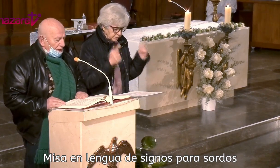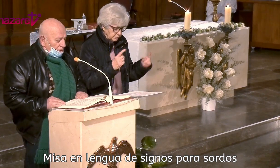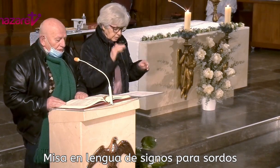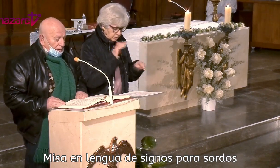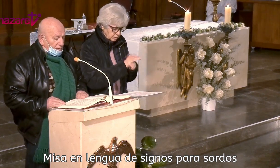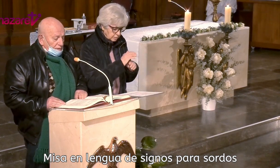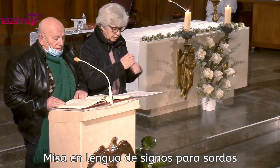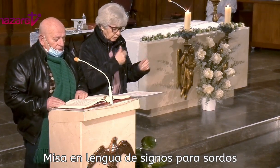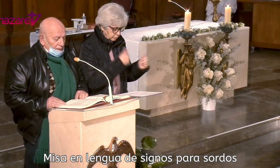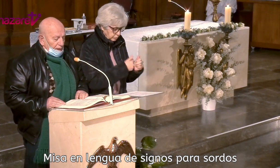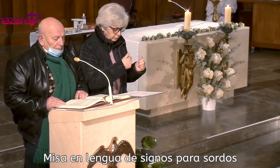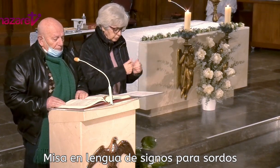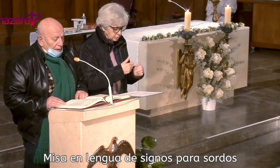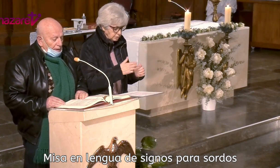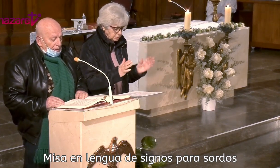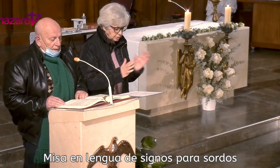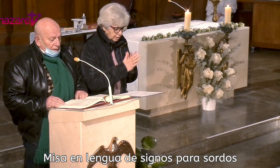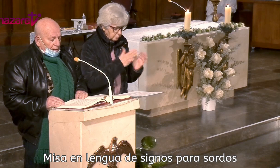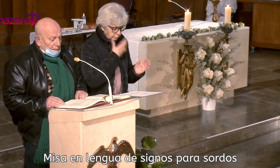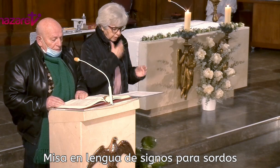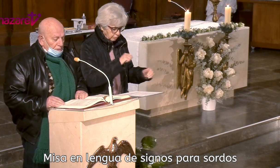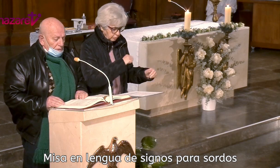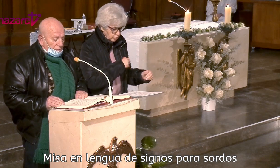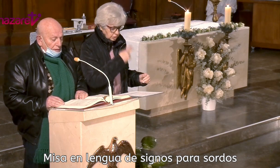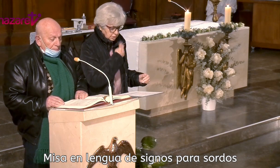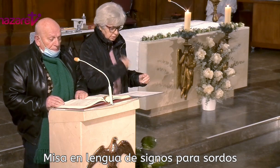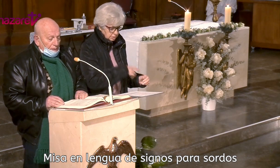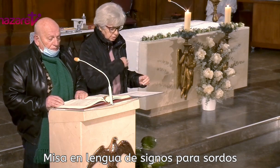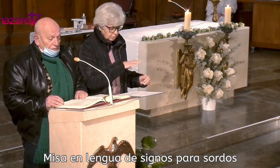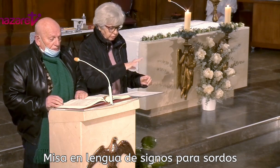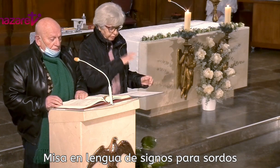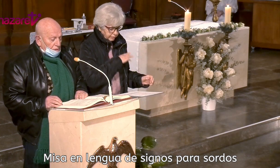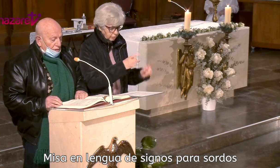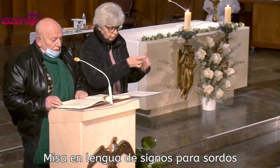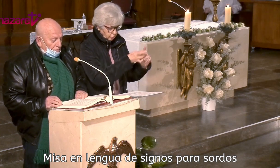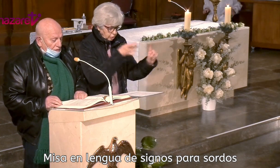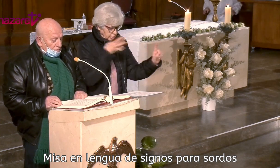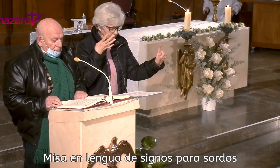Lectura de la primera carta del apóstol San Pablo a los Corintios.